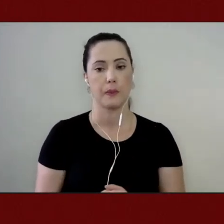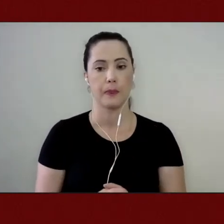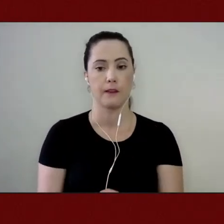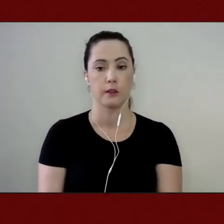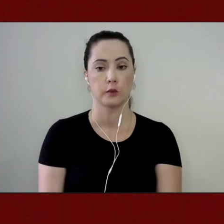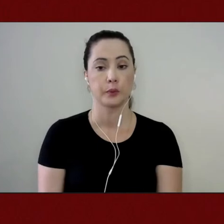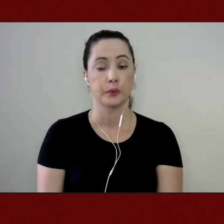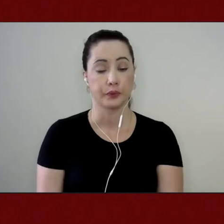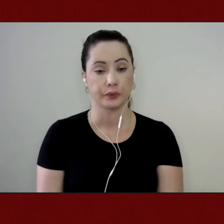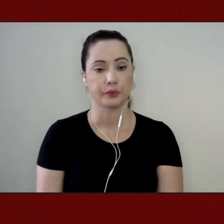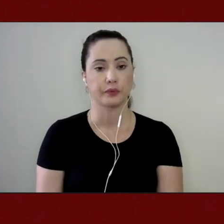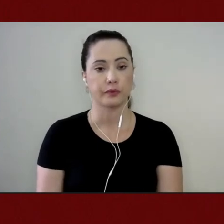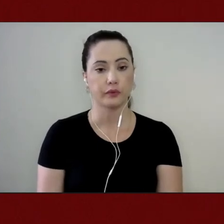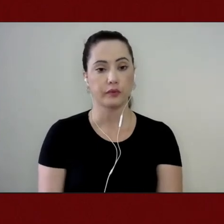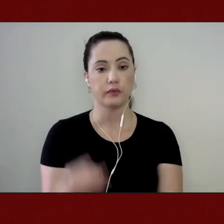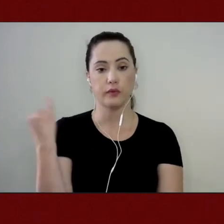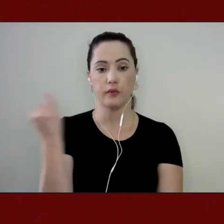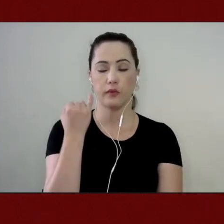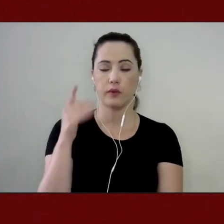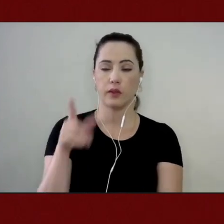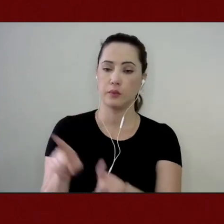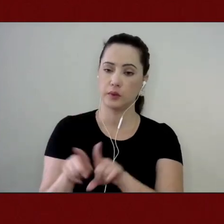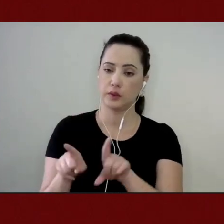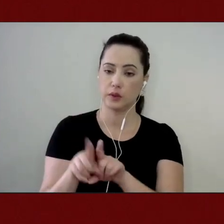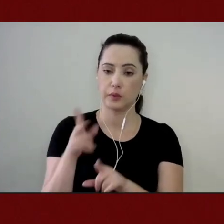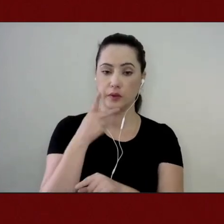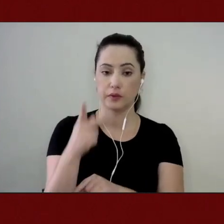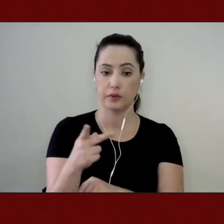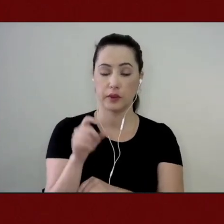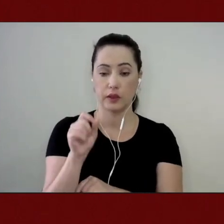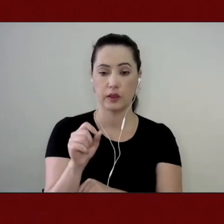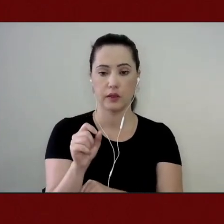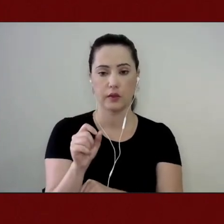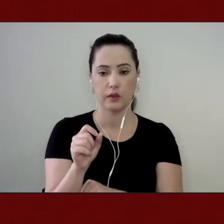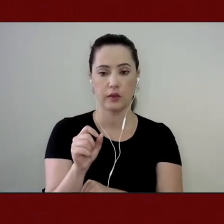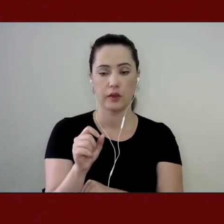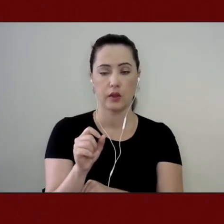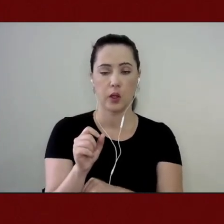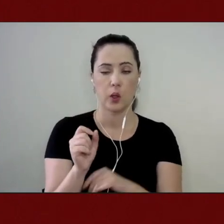Também destaco, entre os temas da história cultural do partido, o lugar do frentismo, né?